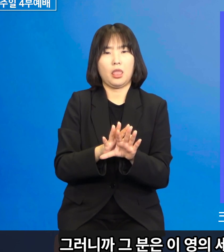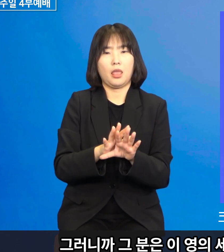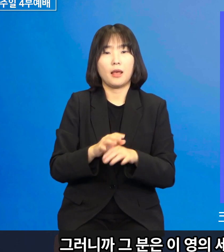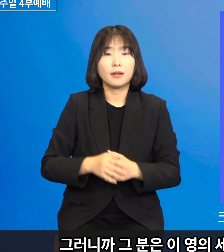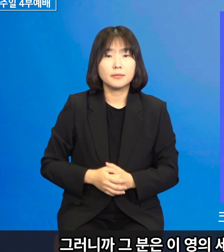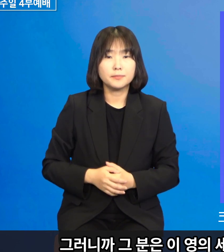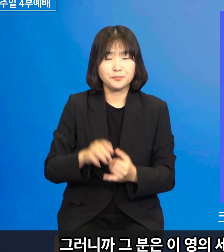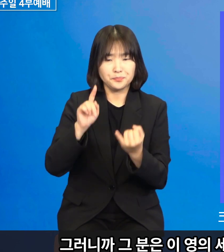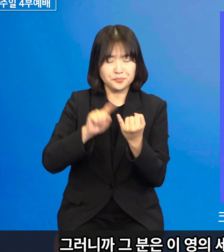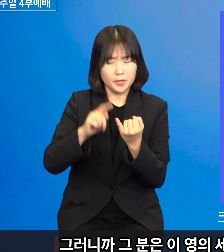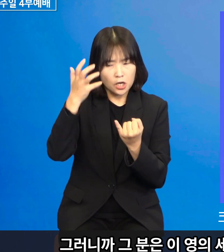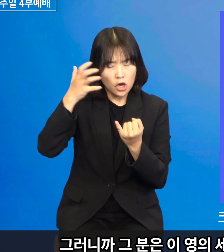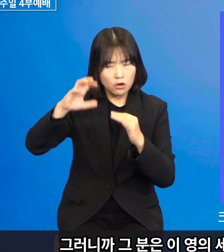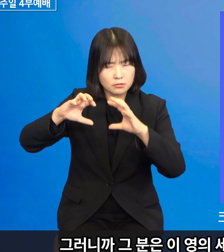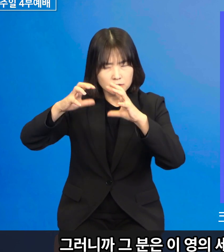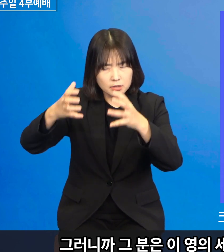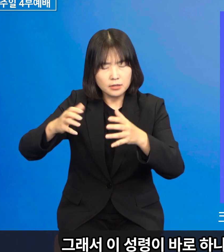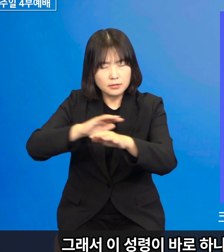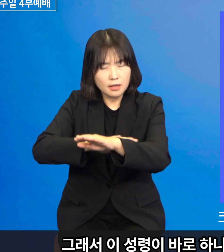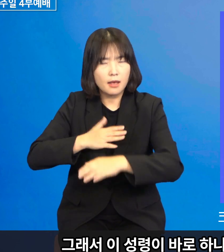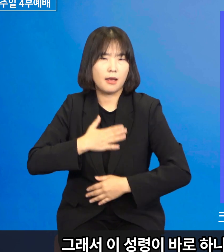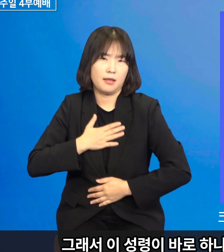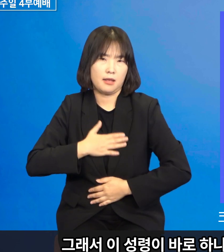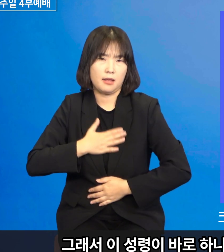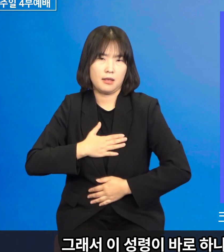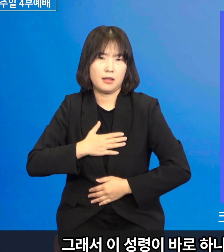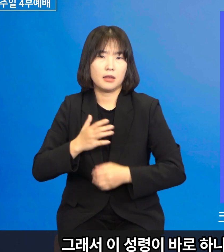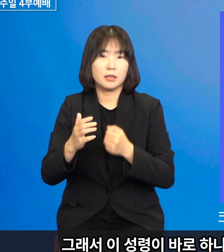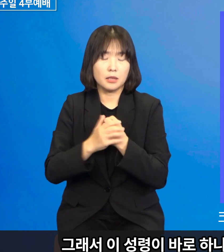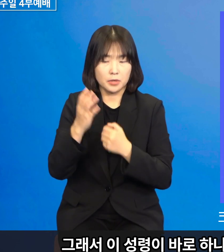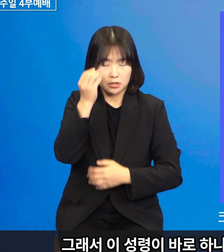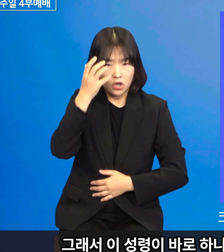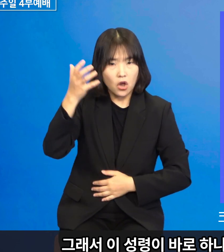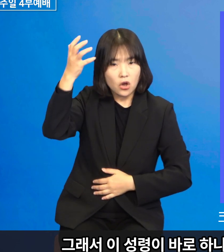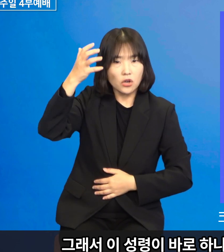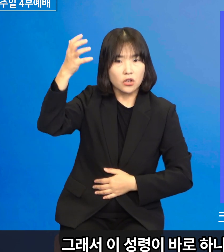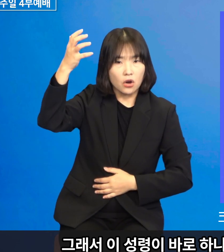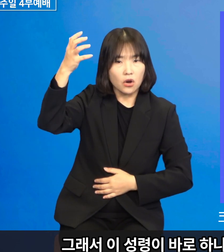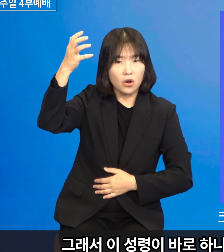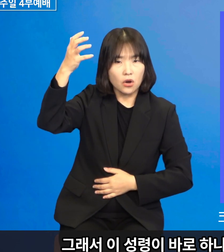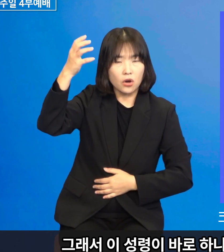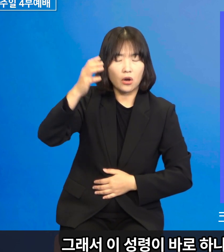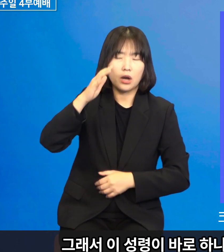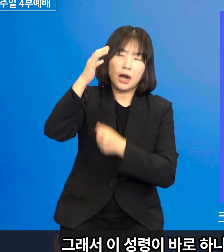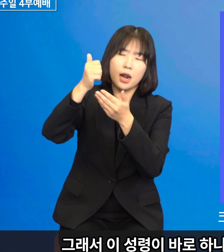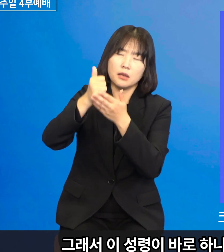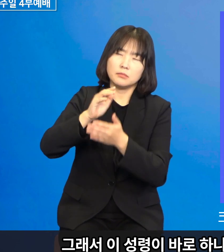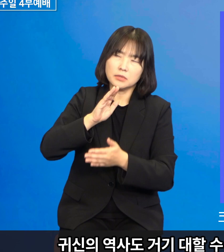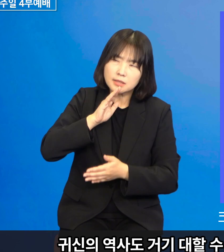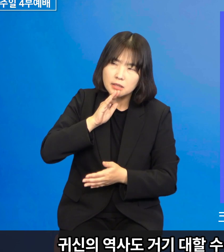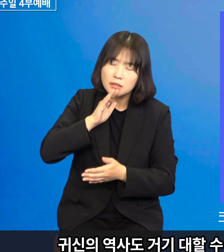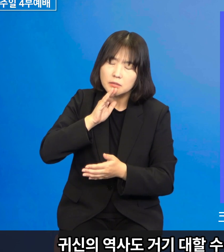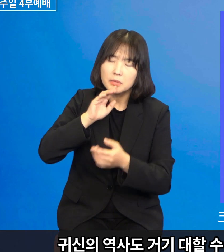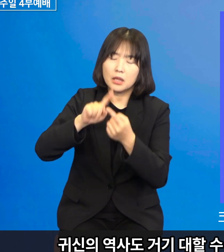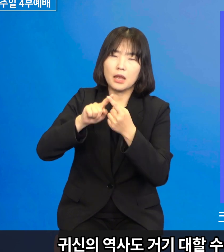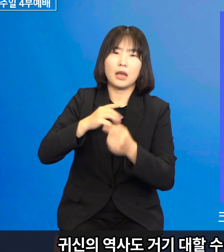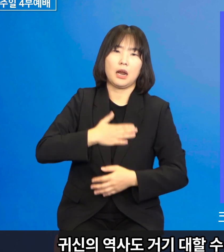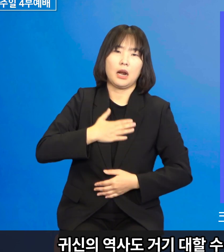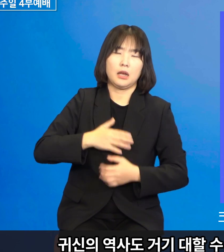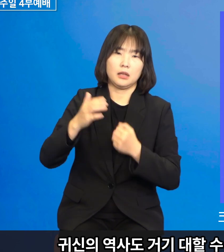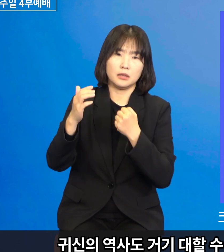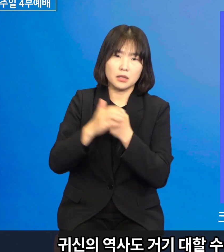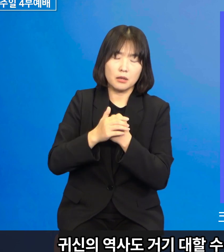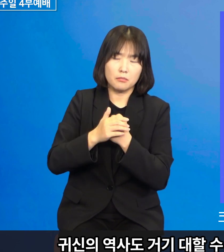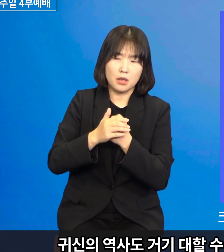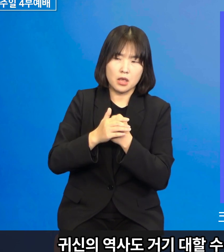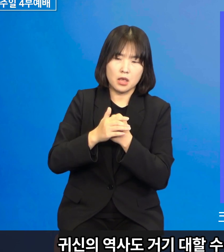영의 세계를 너무나 잘 알던 분이에요. 그래서 이 성령이 바로 하나님이 참된 신을 알기 때문에 귀신의 역사도 거기에